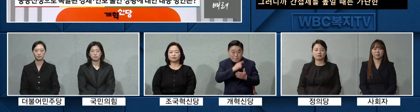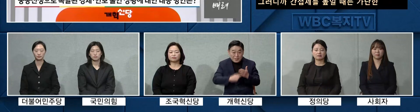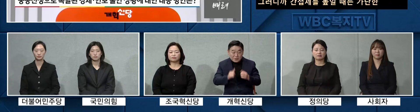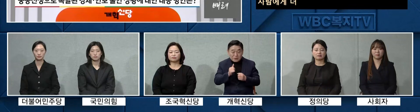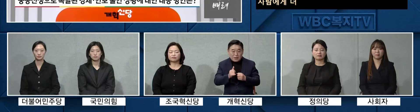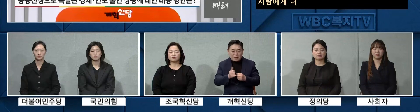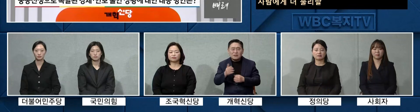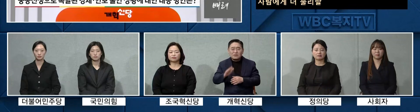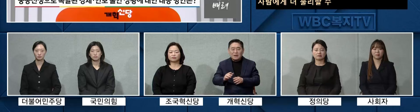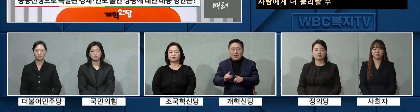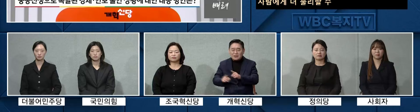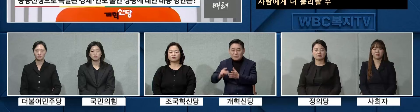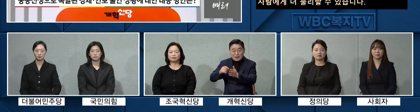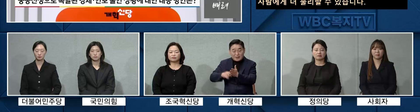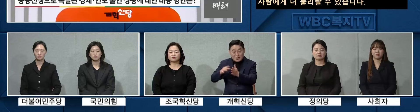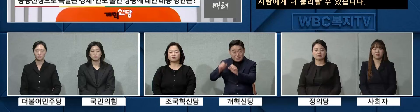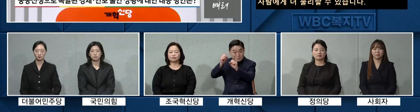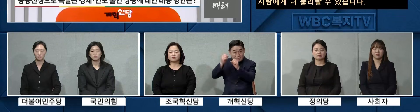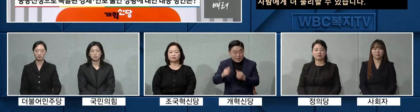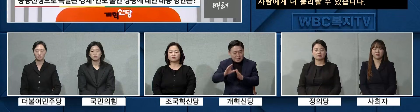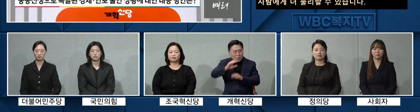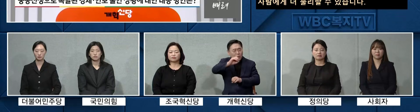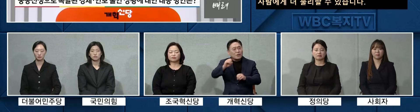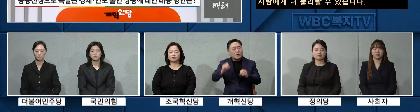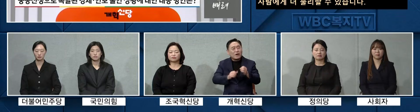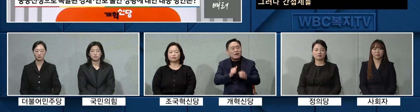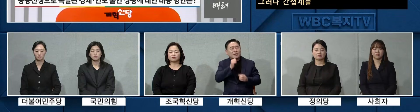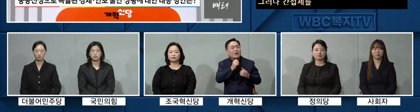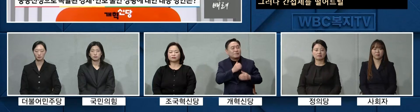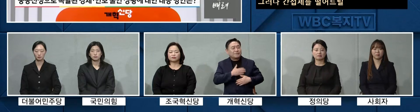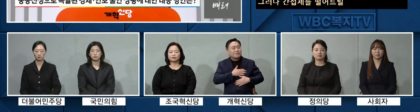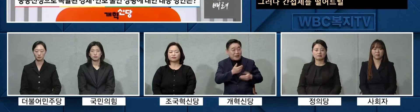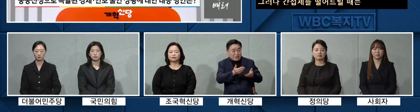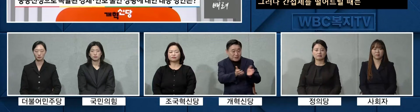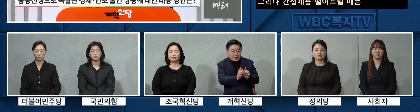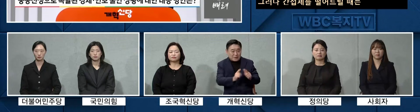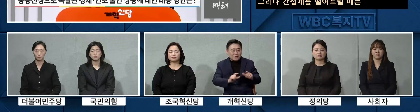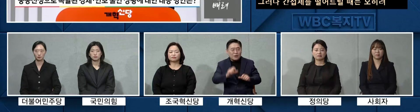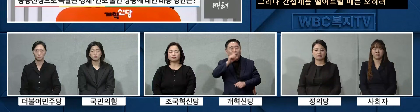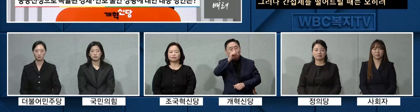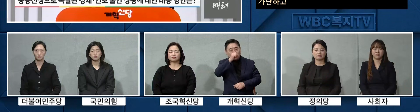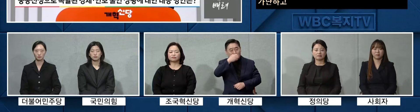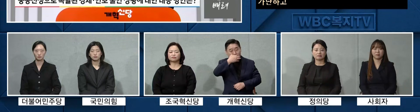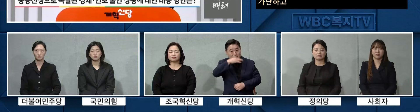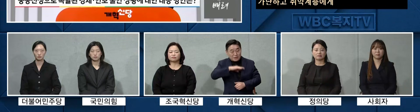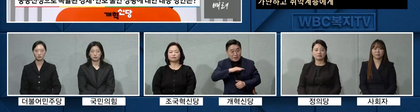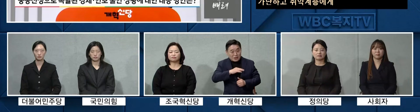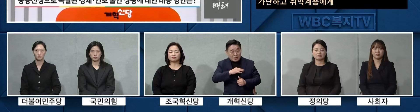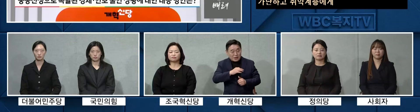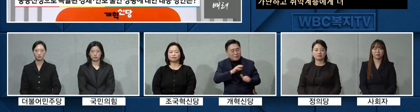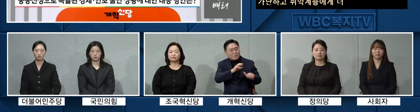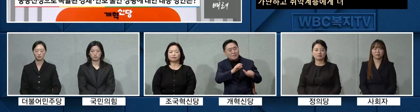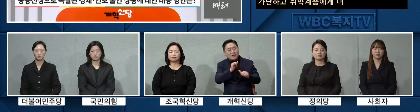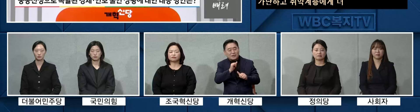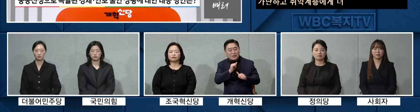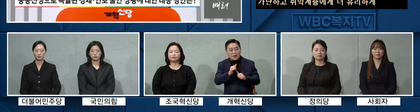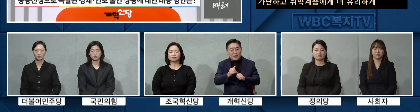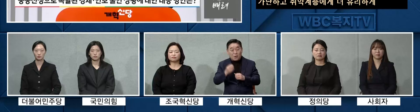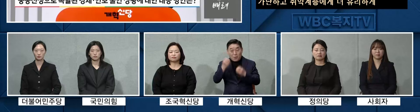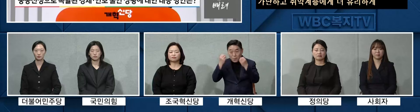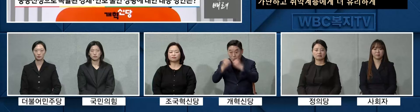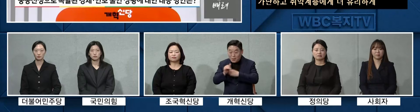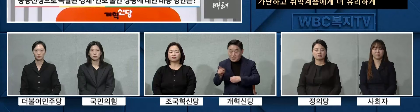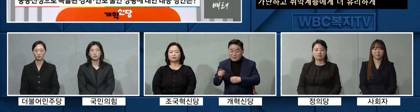그러나 간접세를 떨어뜨릴 때에는 오히려 가난하고 취약계층에게 더 유리하게 적용되는 것이라는 거, 그 부분에 대한 오해가